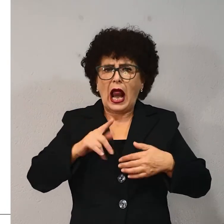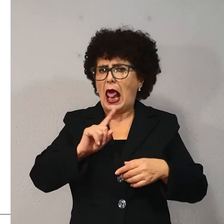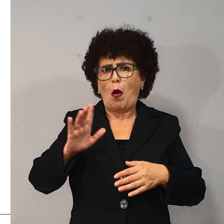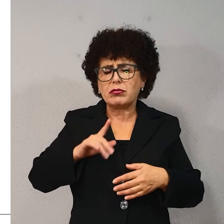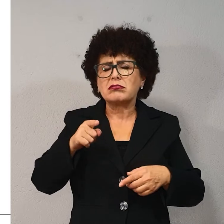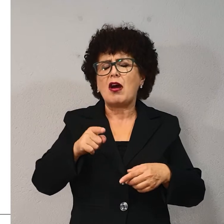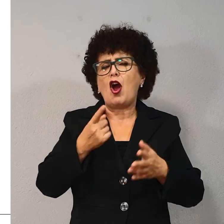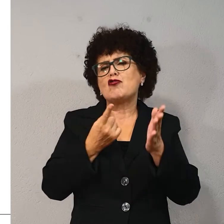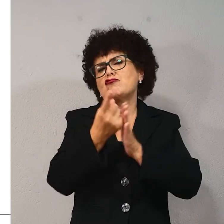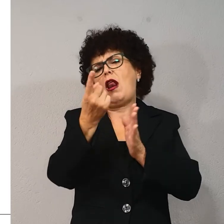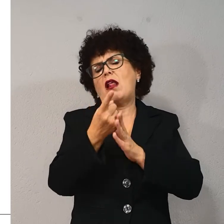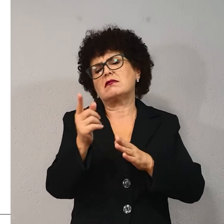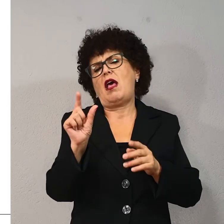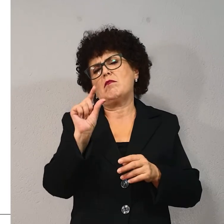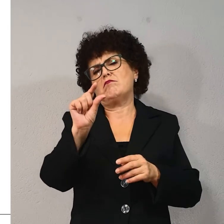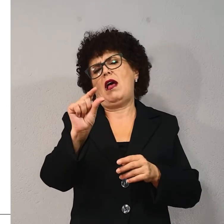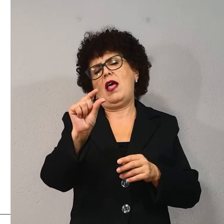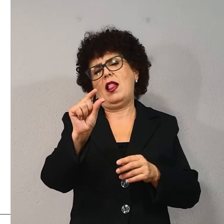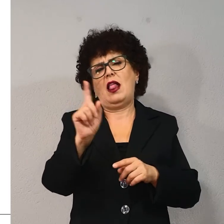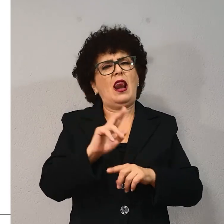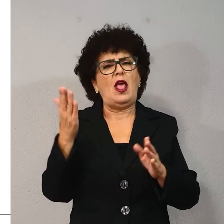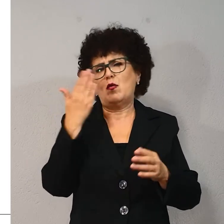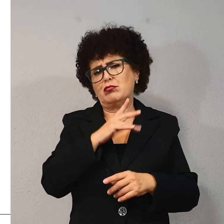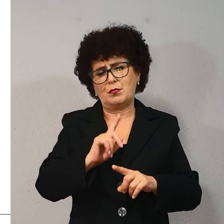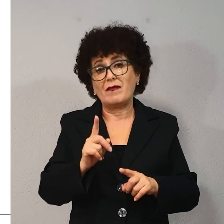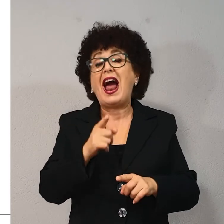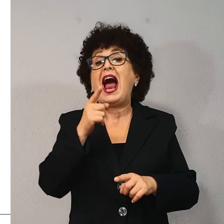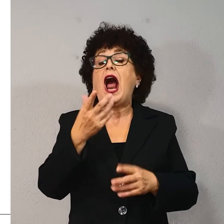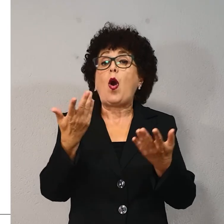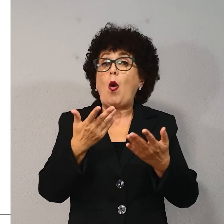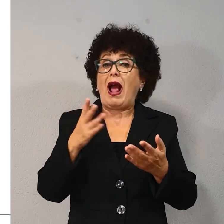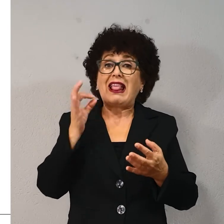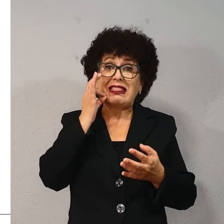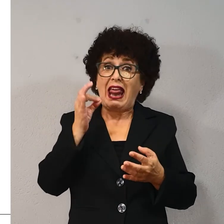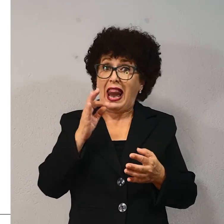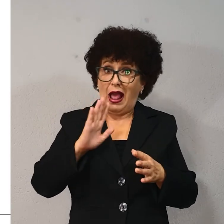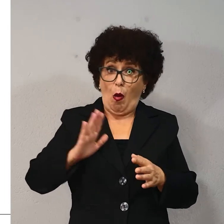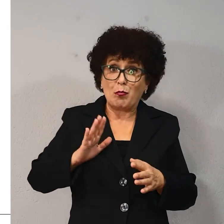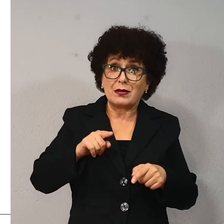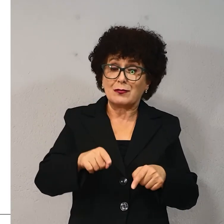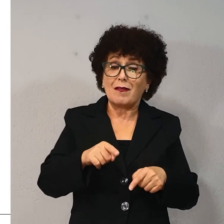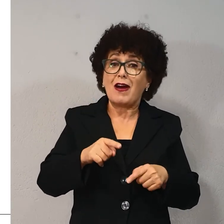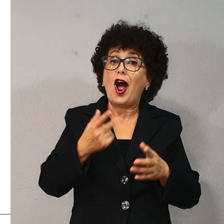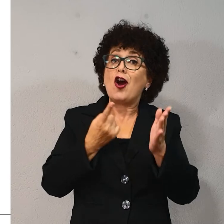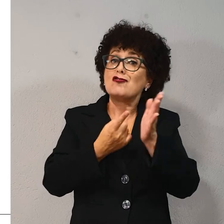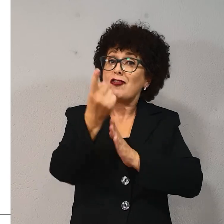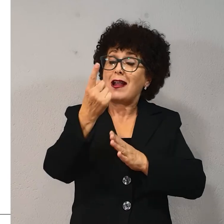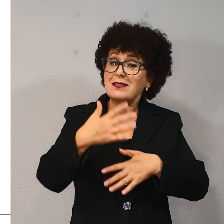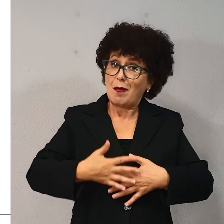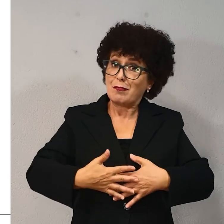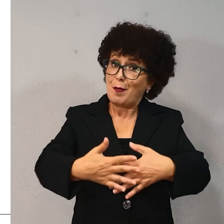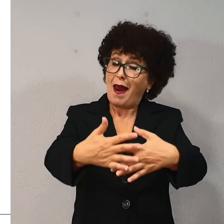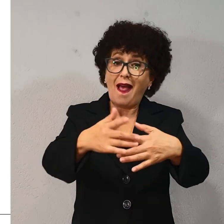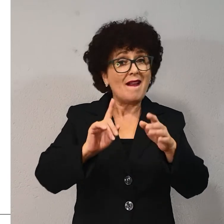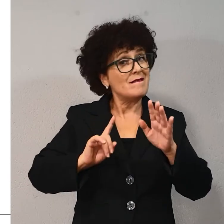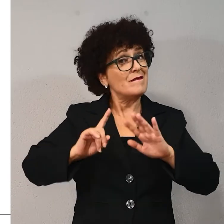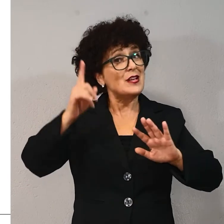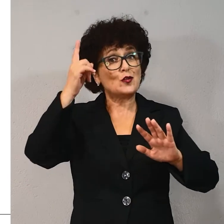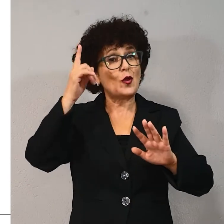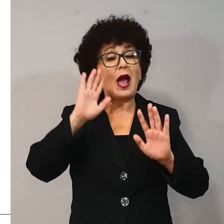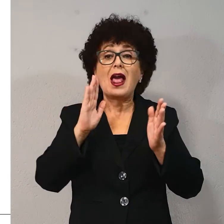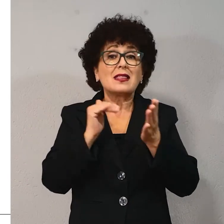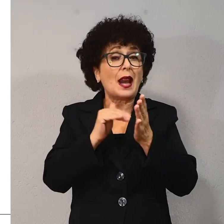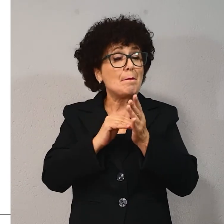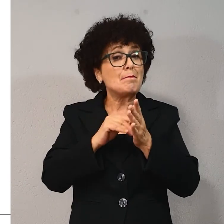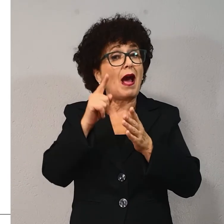за забременување е мала. Во плодните денови шансата за забременување е висока, па поради